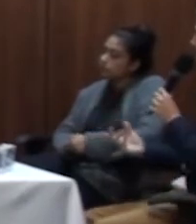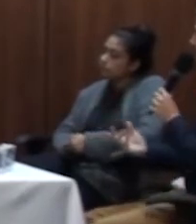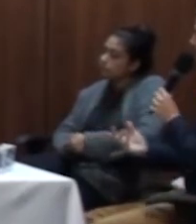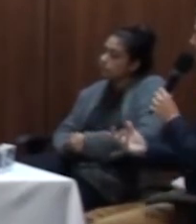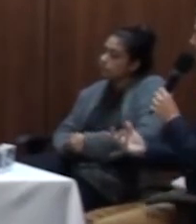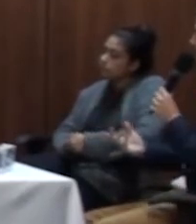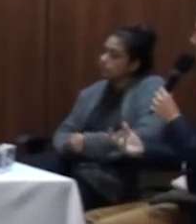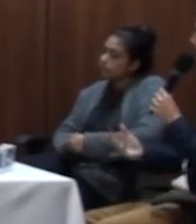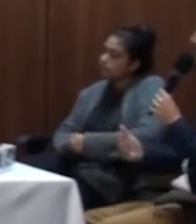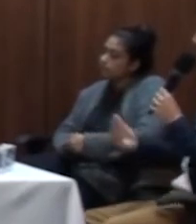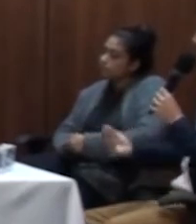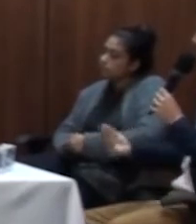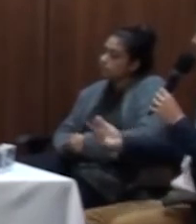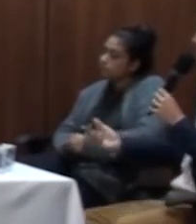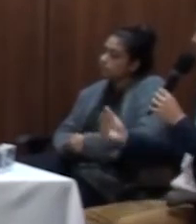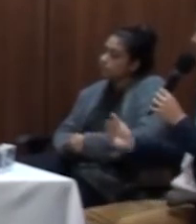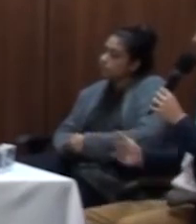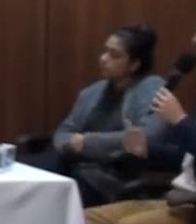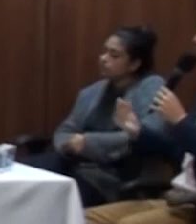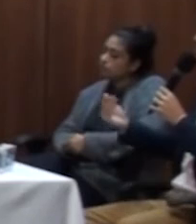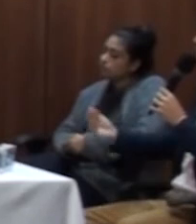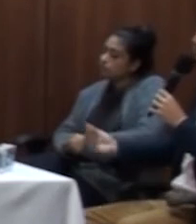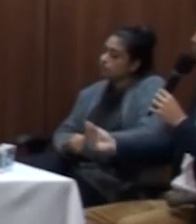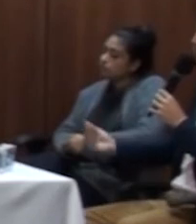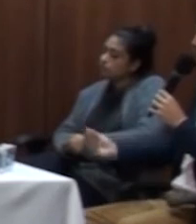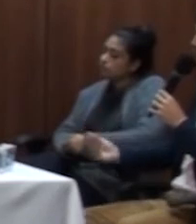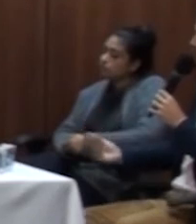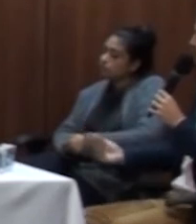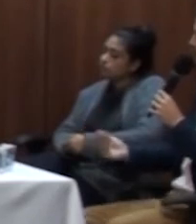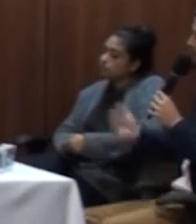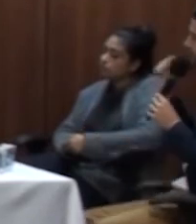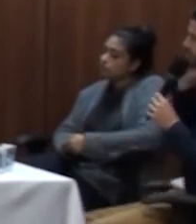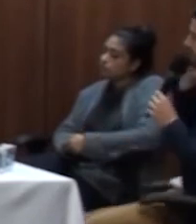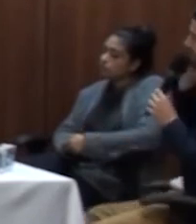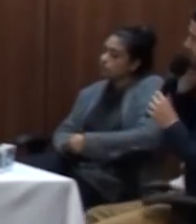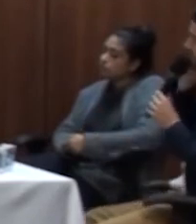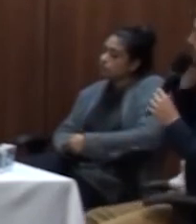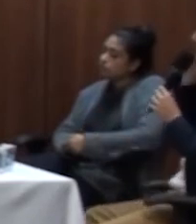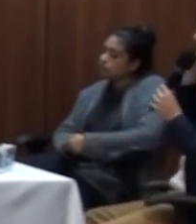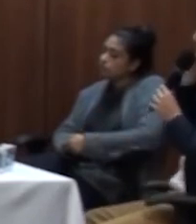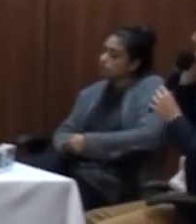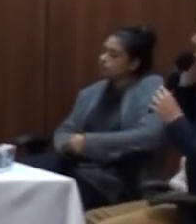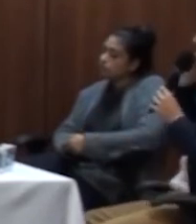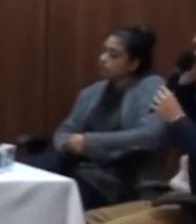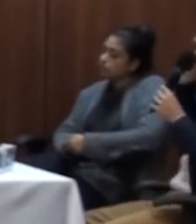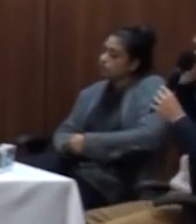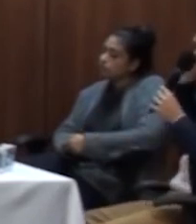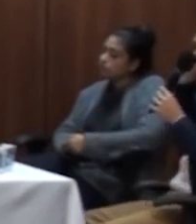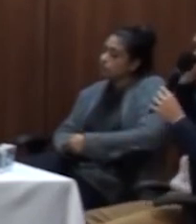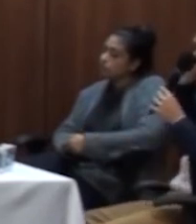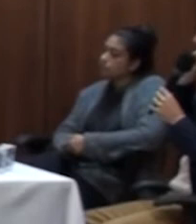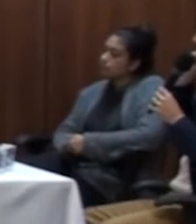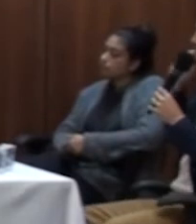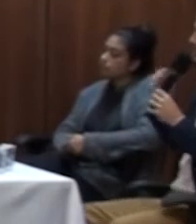processo transexualizador enquanto política pública, enquanto serviço público a ser prestado, tá? E